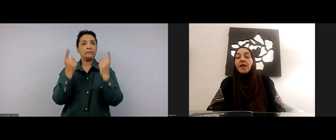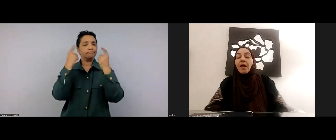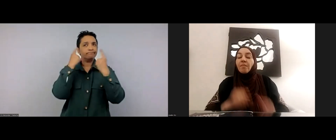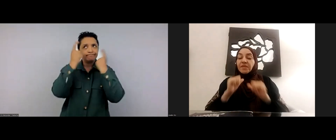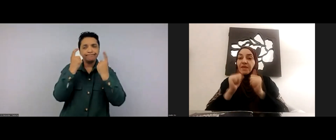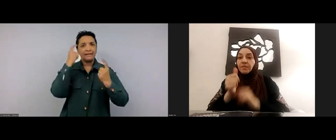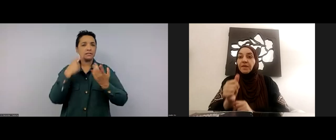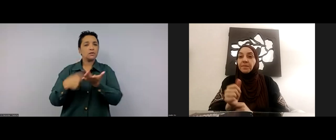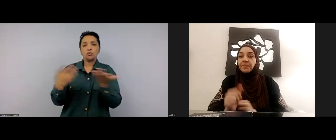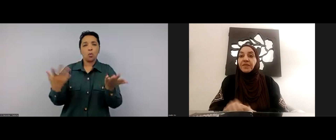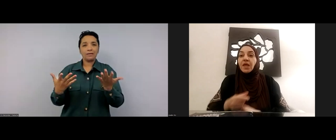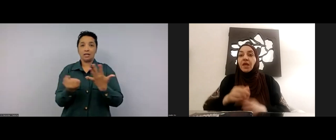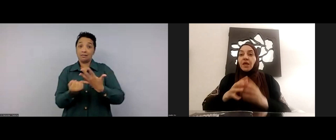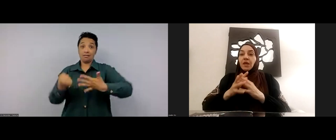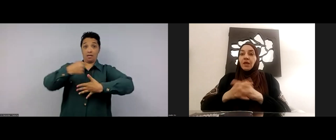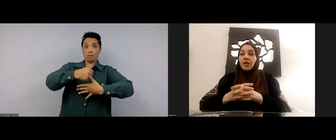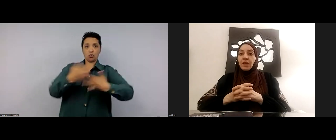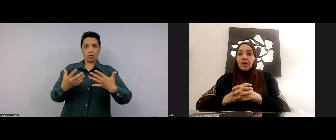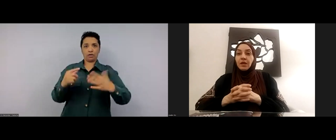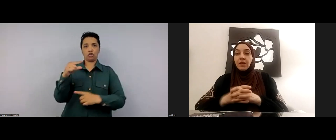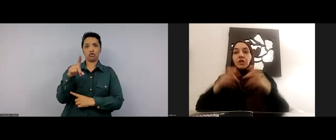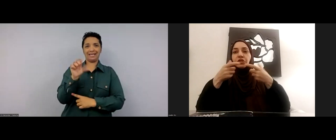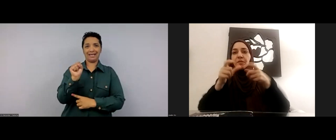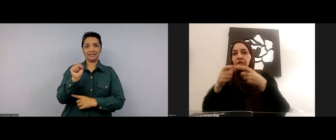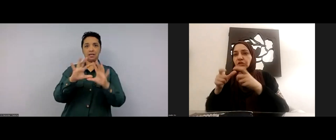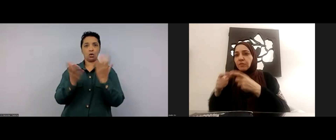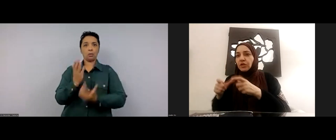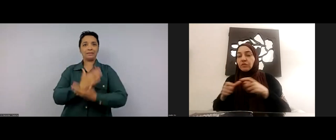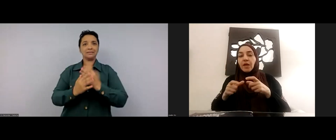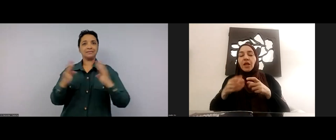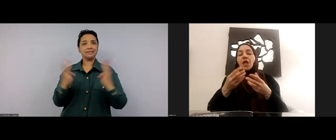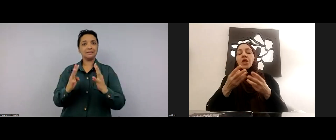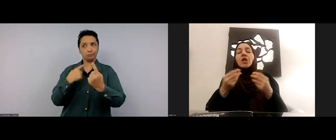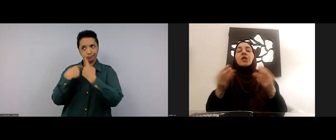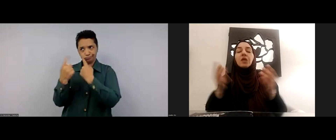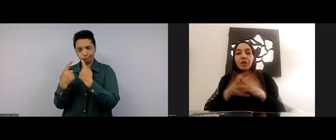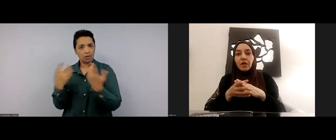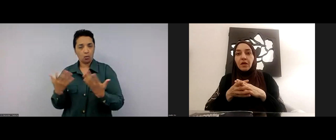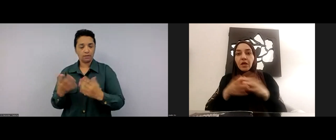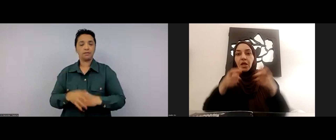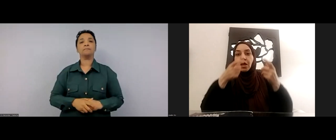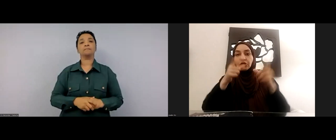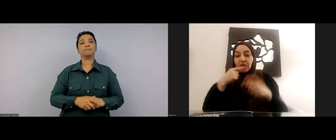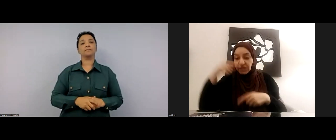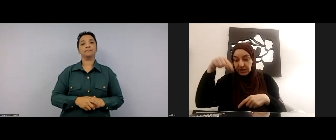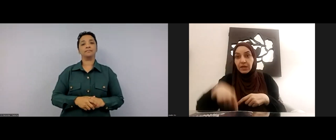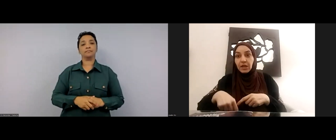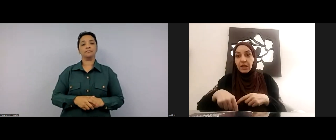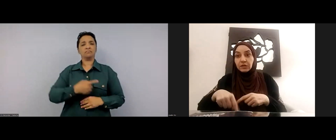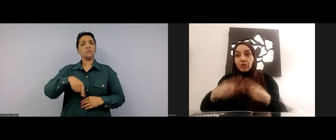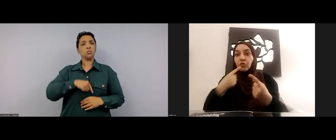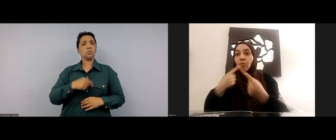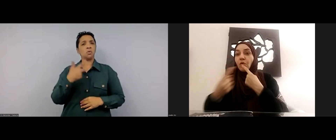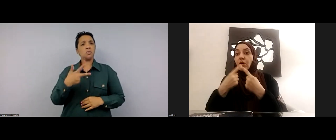هذه and the النقطة. topics of the GDS. يعني اجتمعنا I'm أكثر going من to be مرة، أكثر من 3 starting with اجتماعات this أو point. 4 We have اجتماعات held خلال more هذا than العام 3 or 4 لمناقشة meetings in